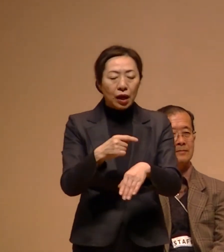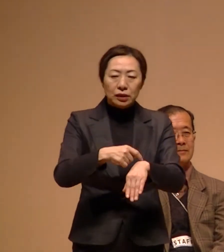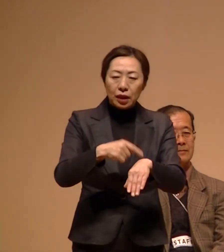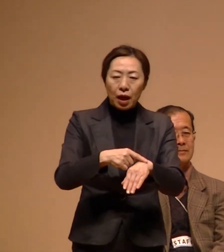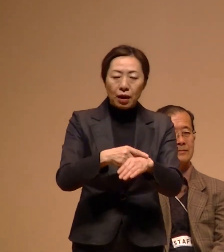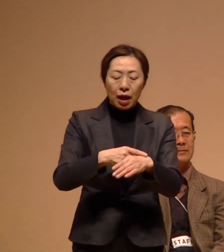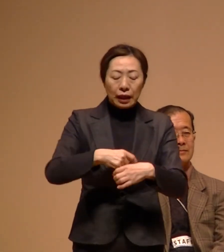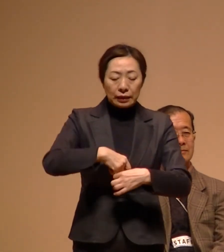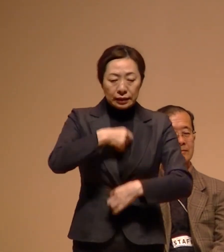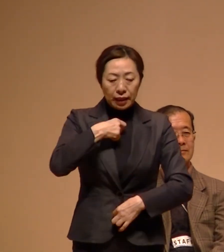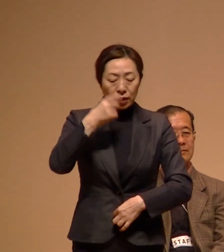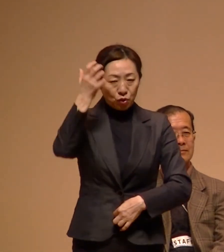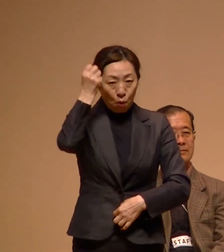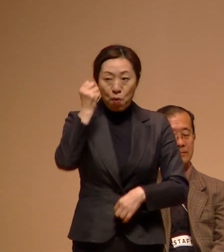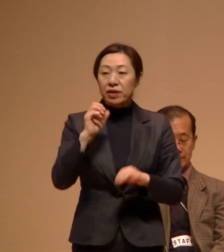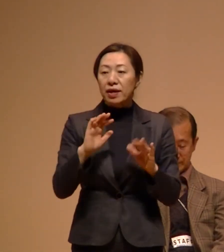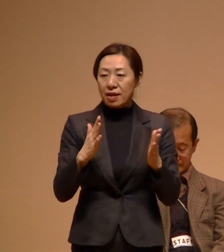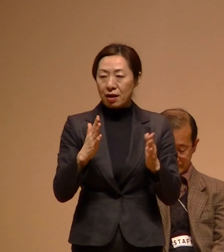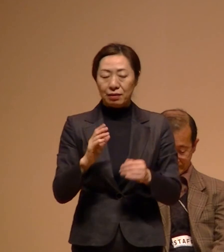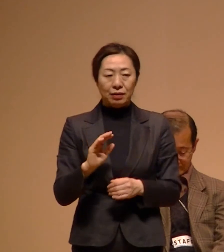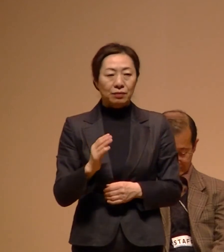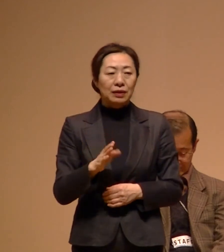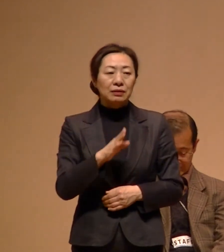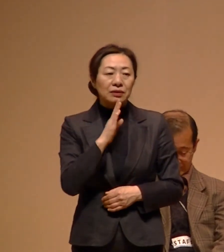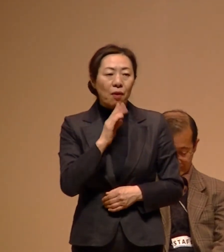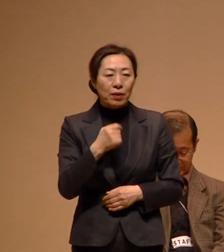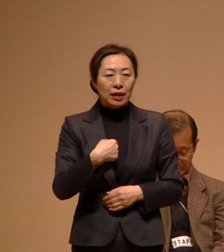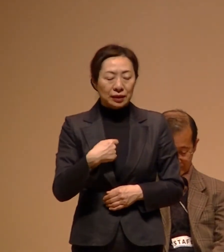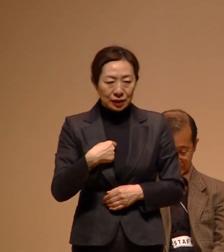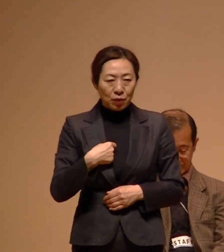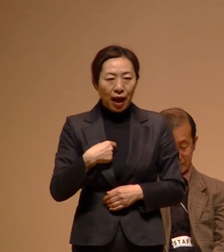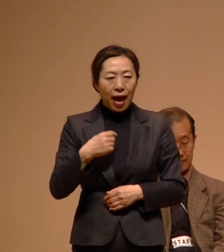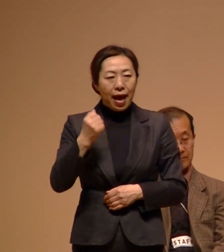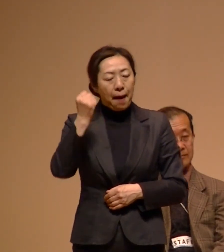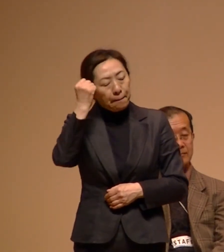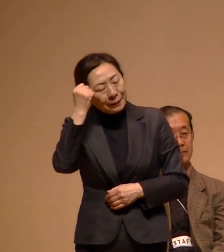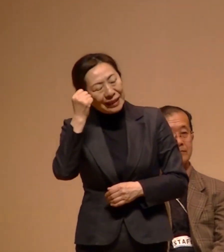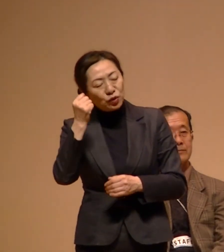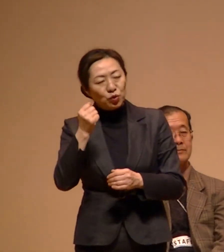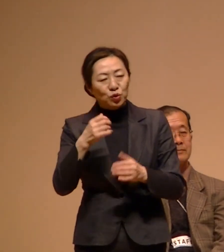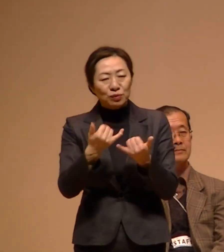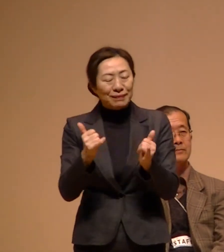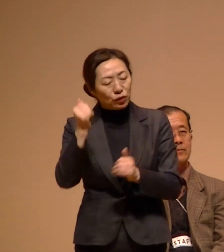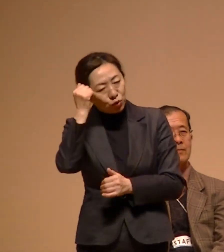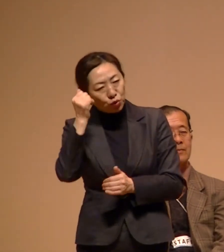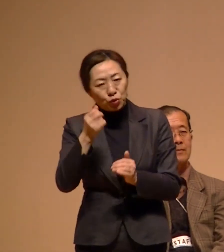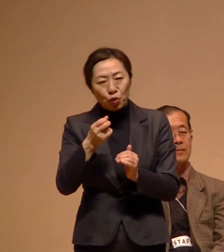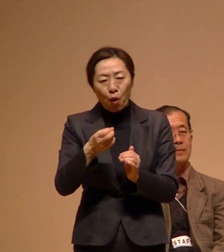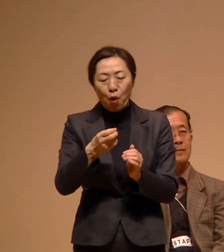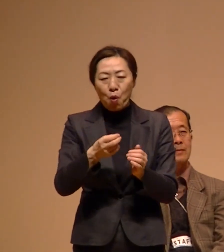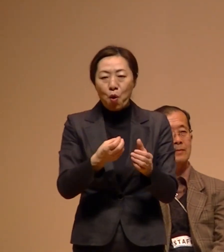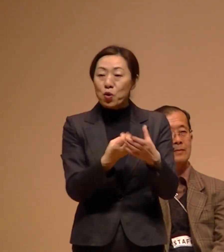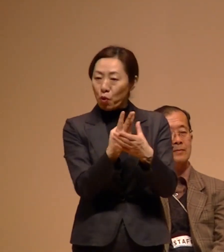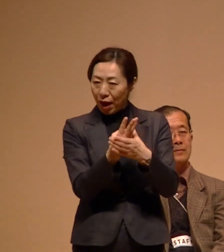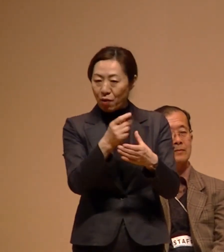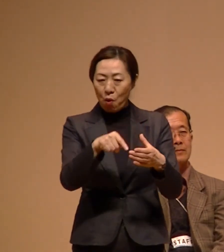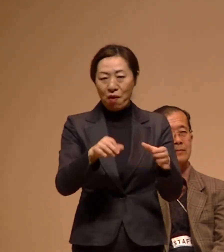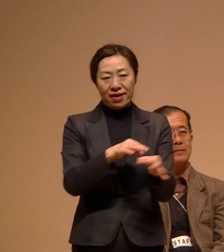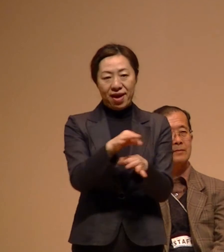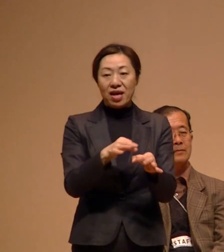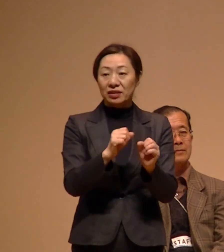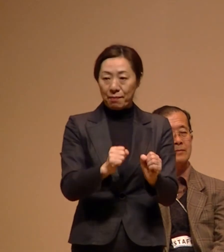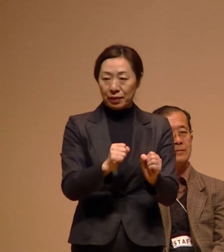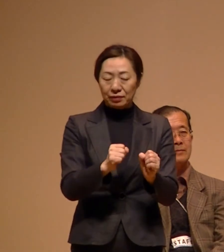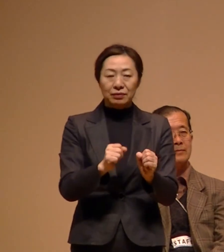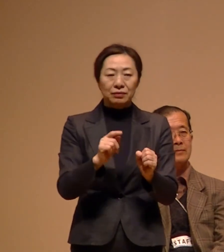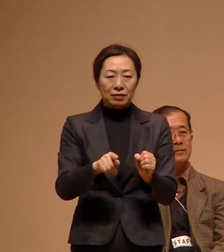覚えておりません。実は私は、蓮沼で、民宿旅館を経営しております。当日も80名の